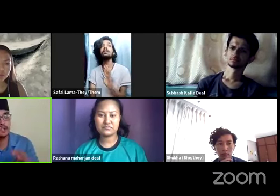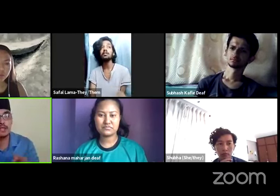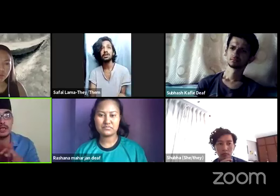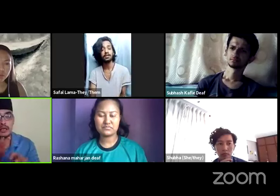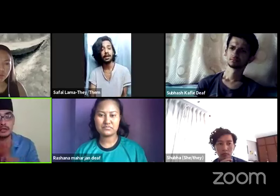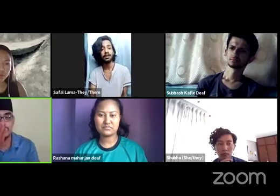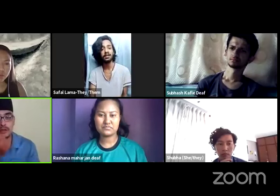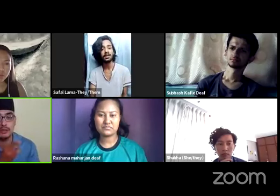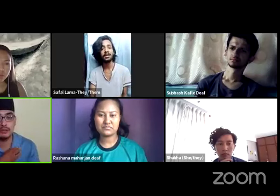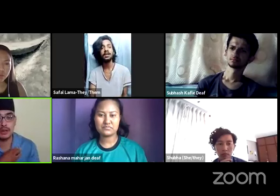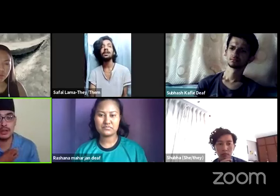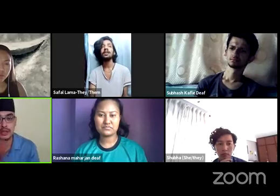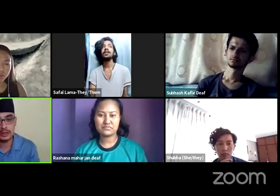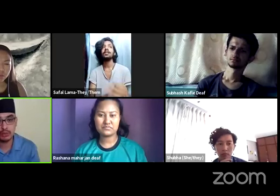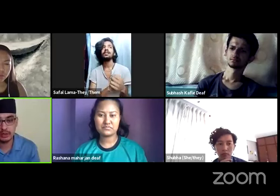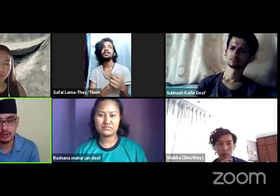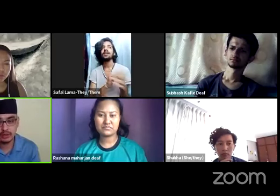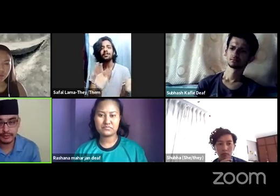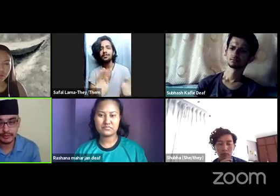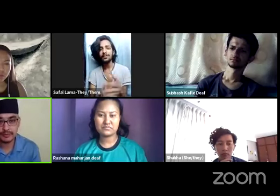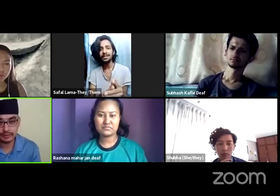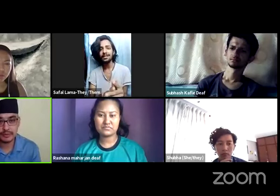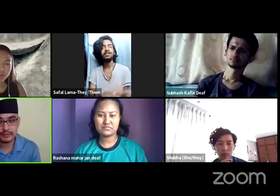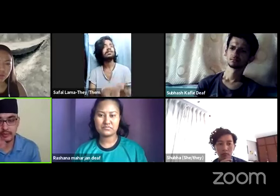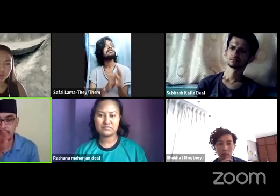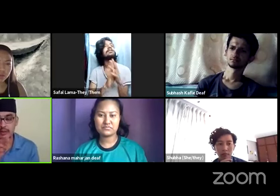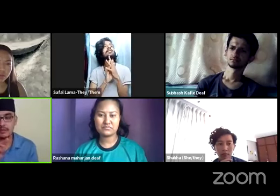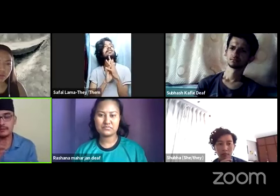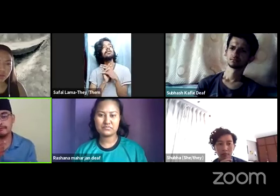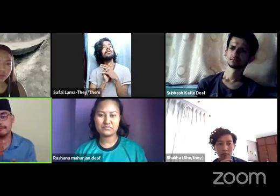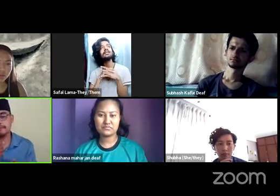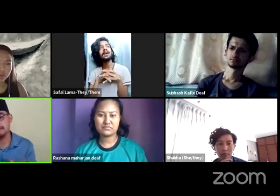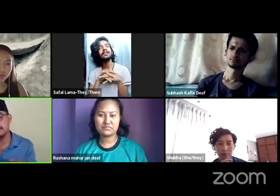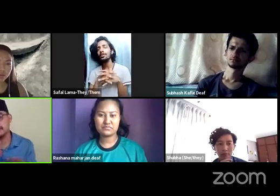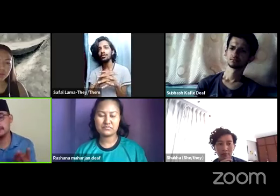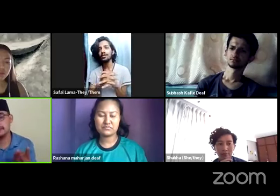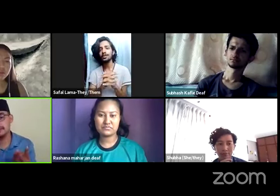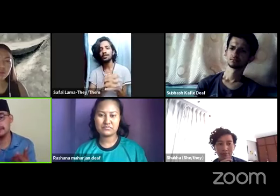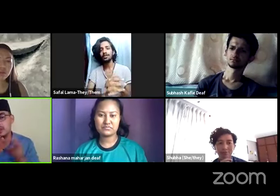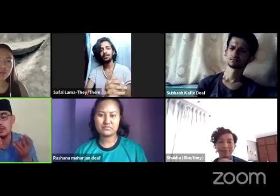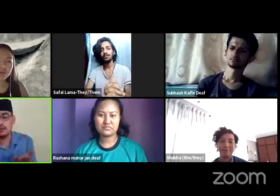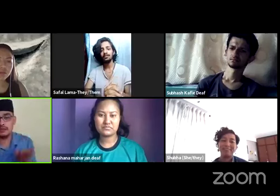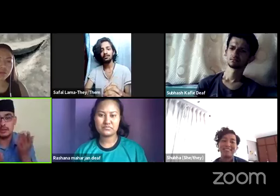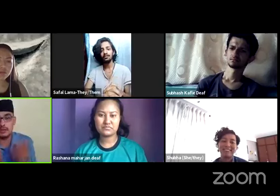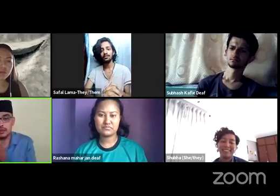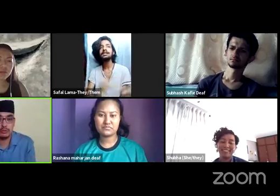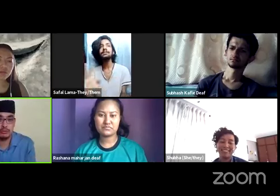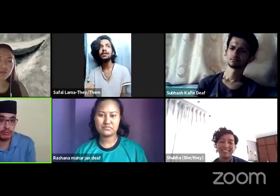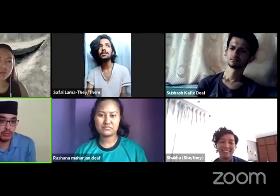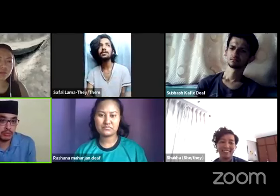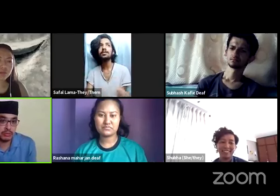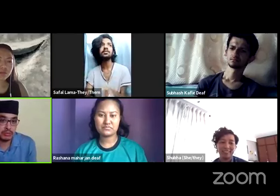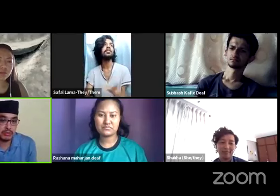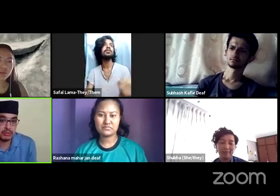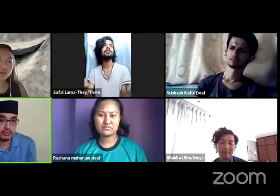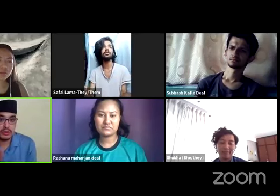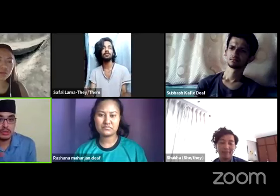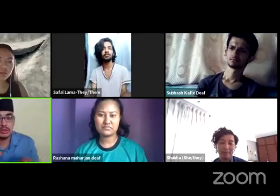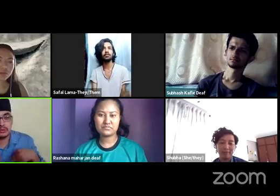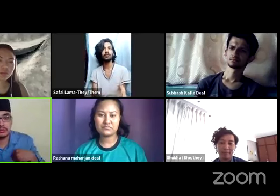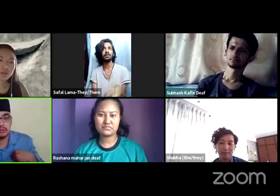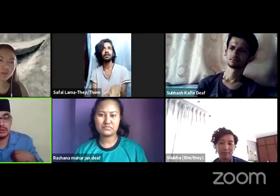मान्छेले नबुझेको कारणले चाहिँ। आई थिङ्क मेरो चाहिँ त्यही होला सायद। अरू चाहिँ एक्सेप्टेन्स इज